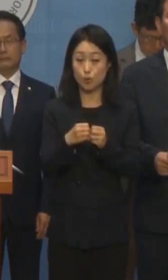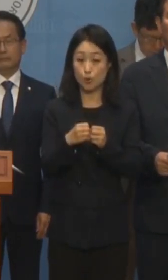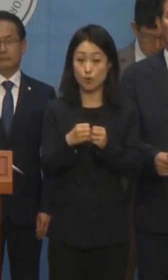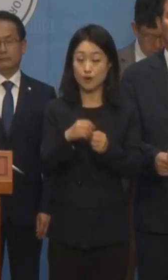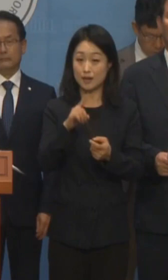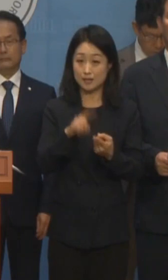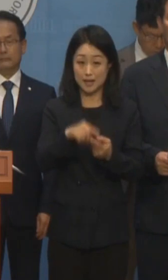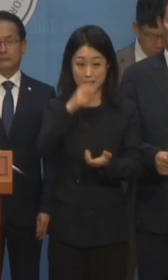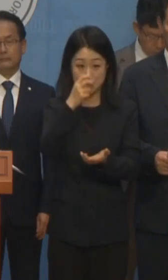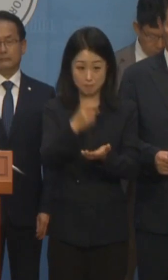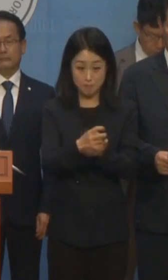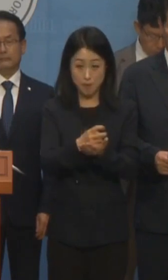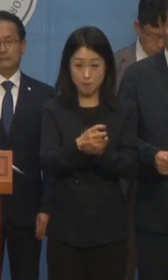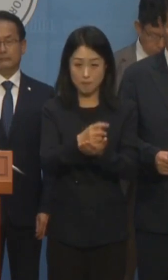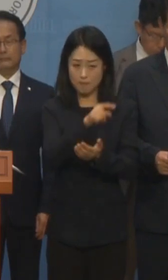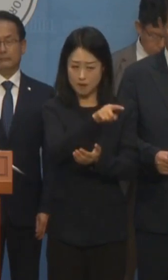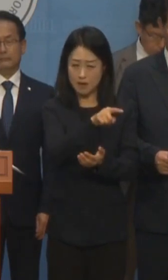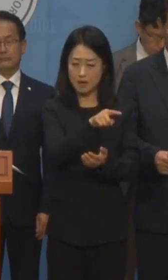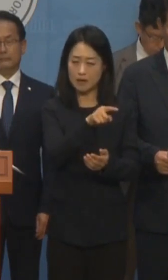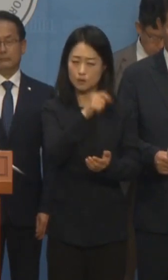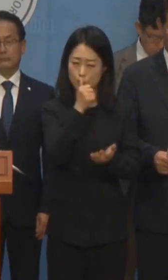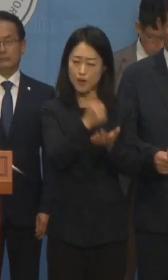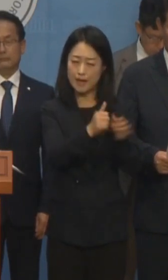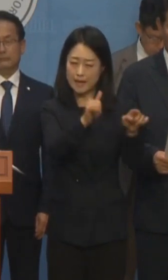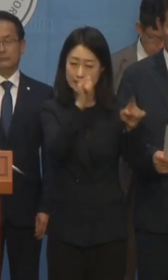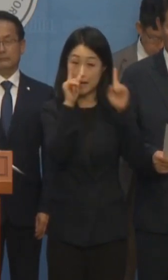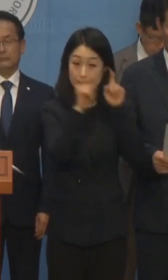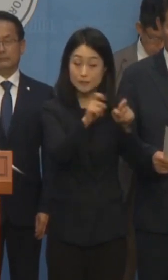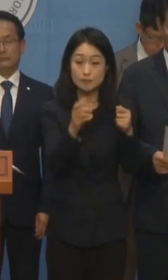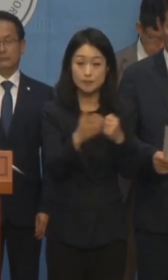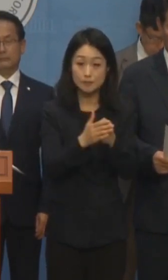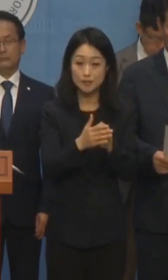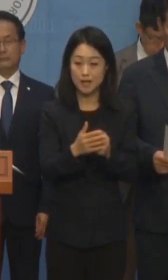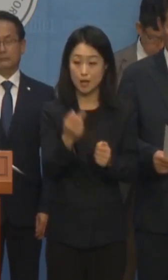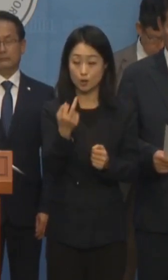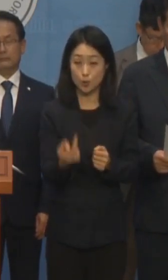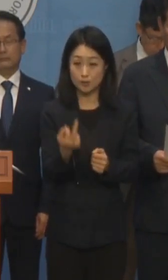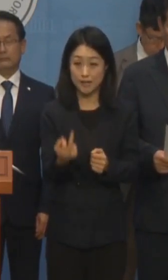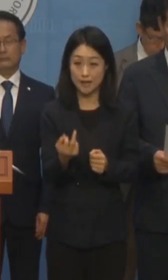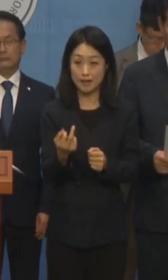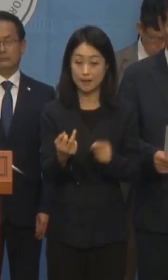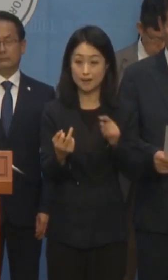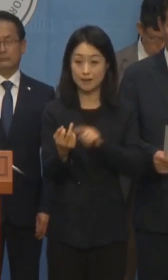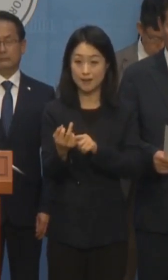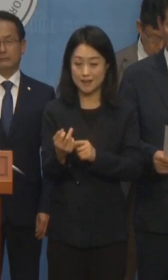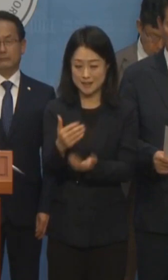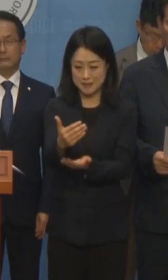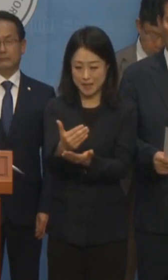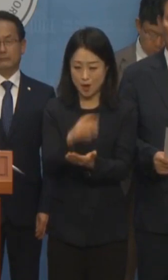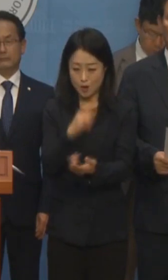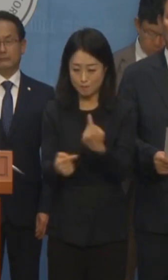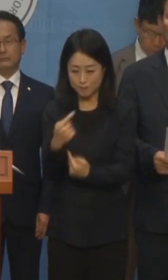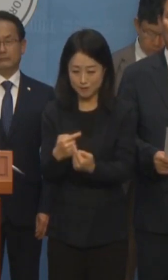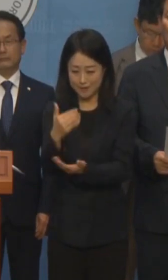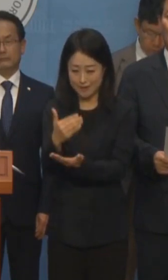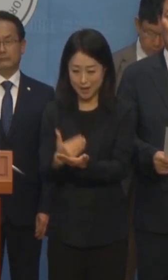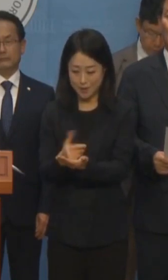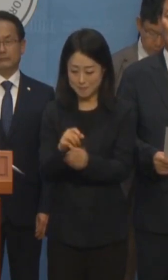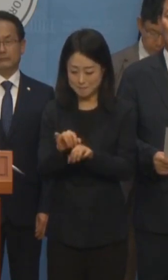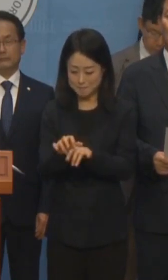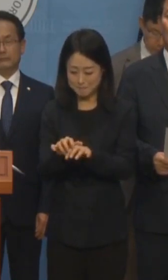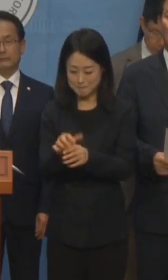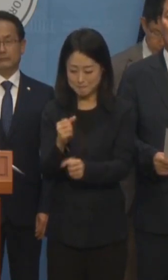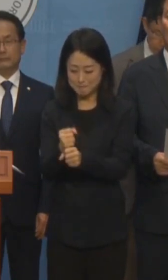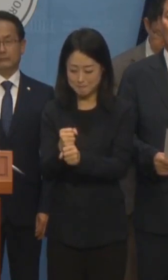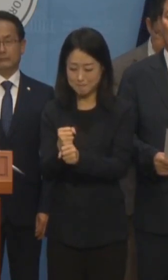새로운 증거들이 제시된 것이다. 동생 민원을 류 위원장에 보고했더니 위원장이 극찬하더라라는